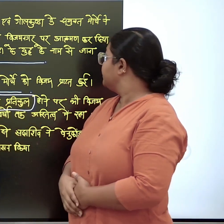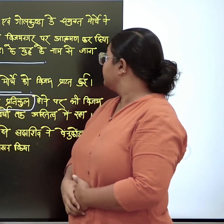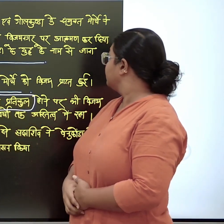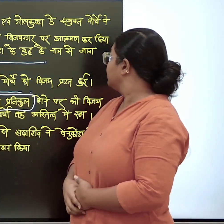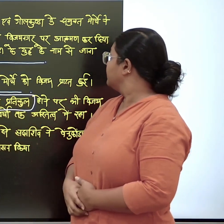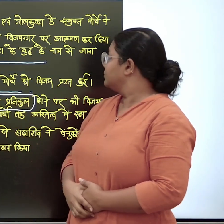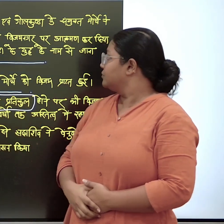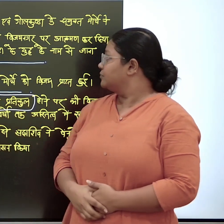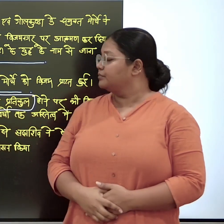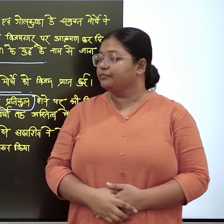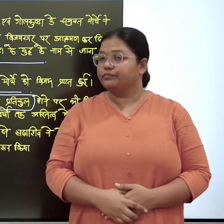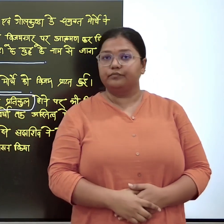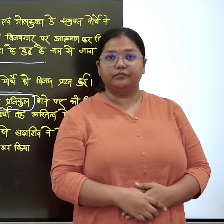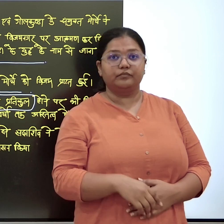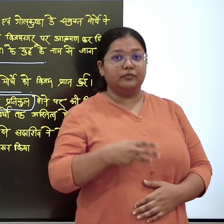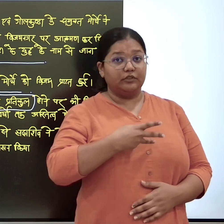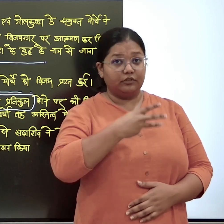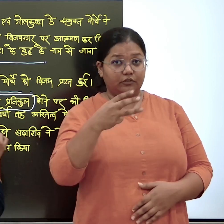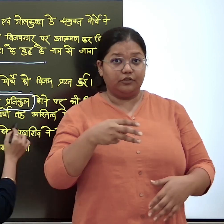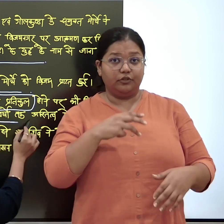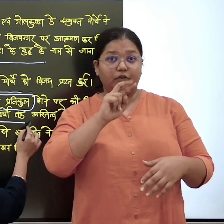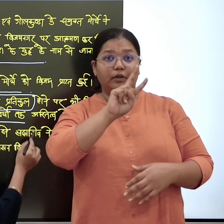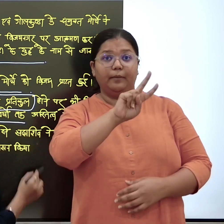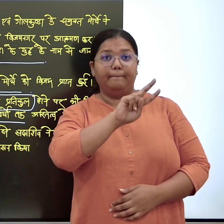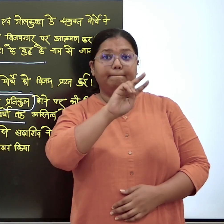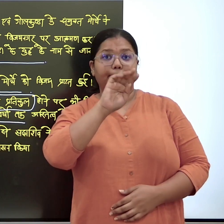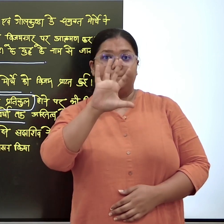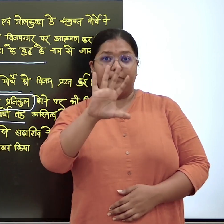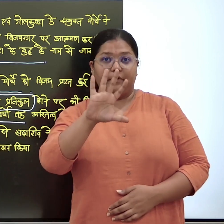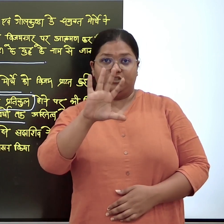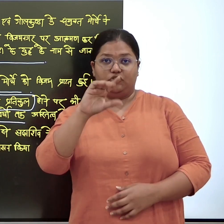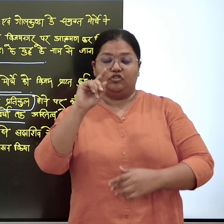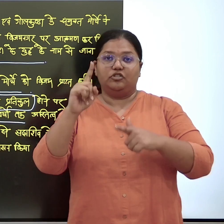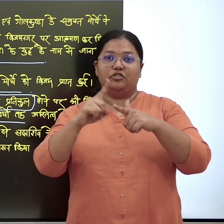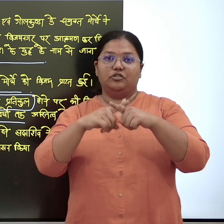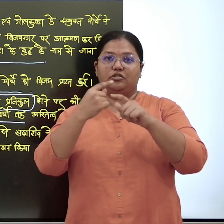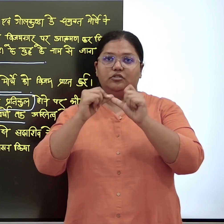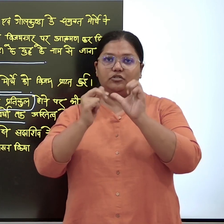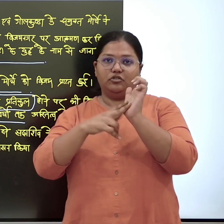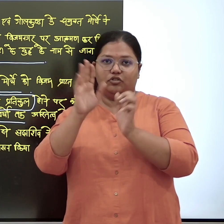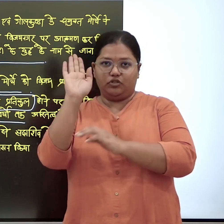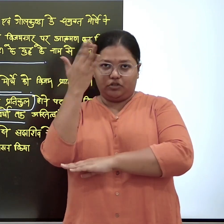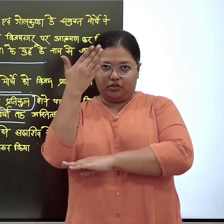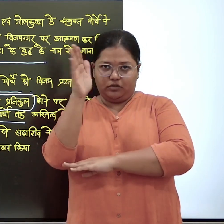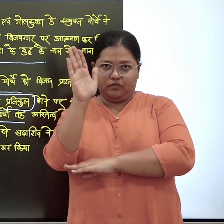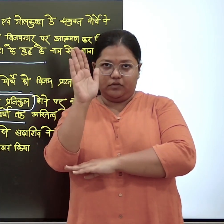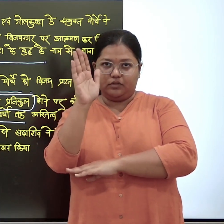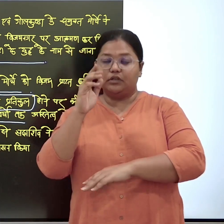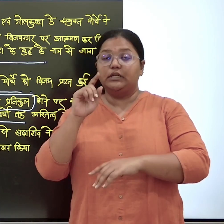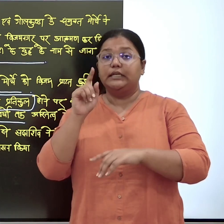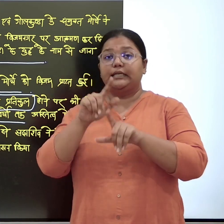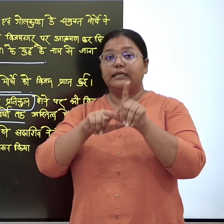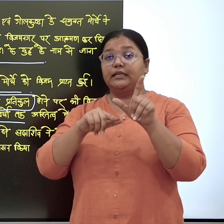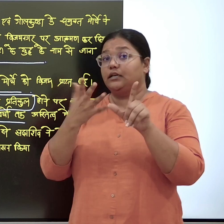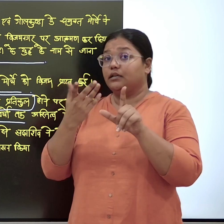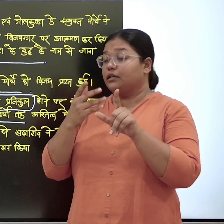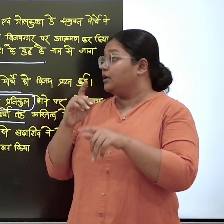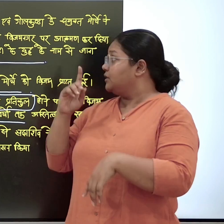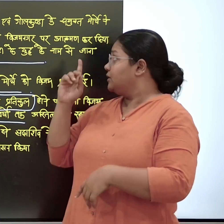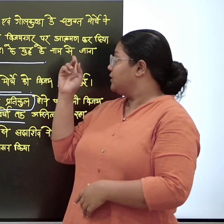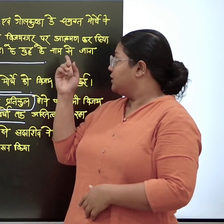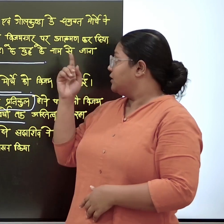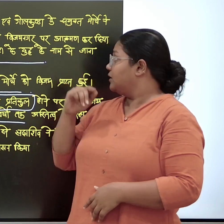विजयनगर पराजय होकर भी 100 वर्षों तक विजयनगर साम्राज्य का अस्तित्व रहा। ठीक